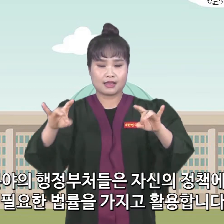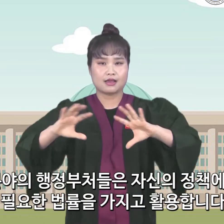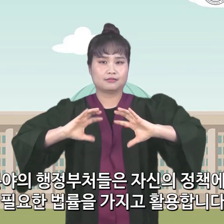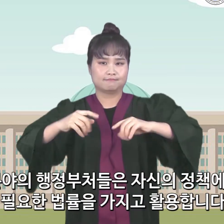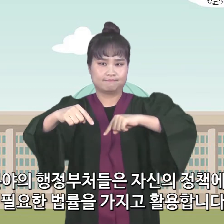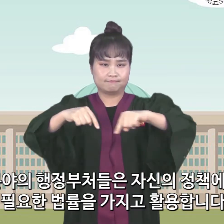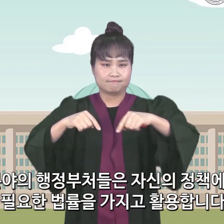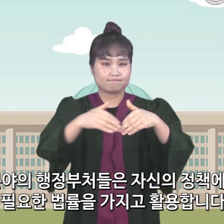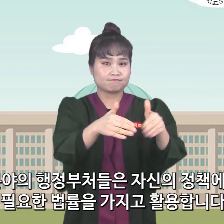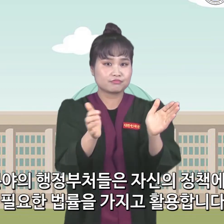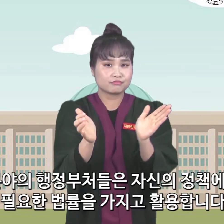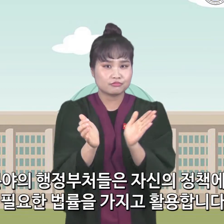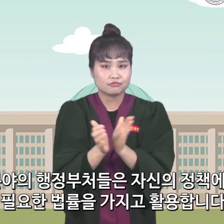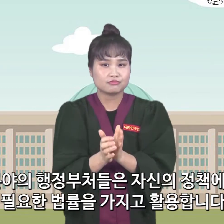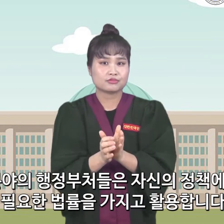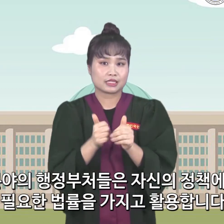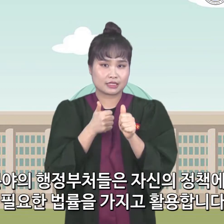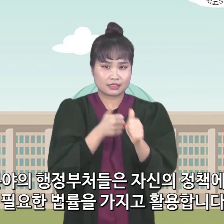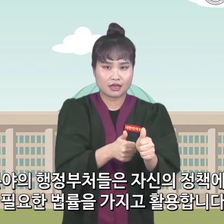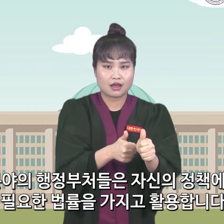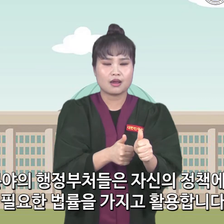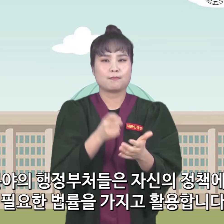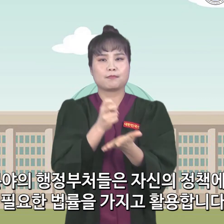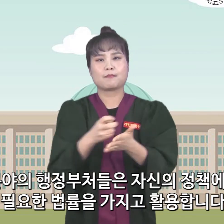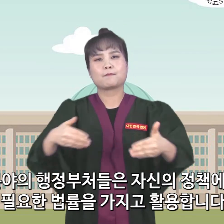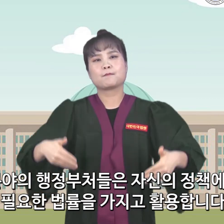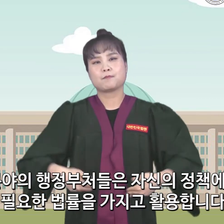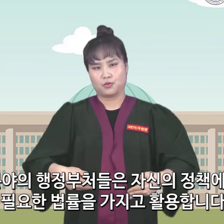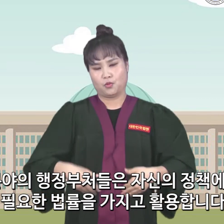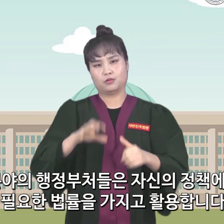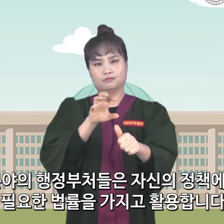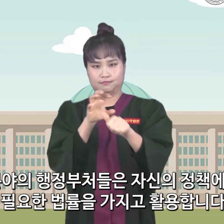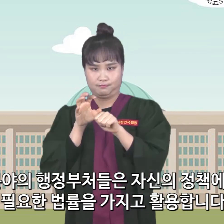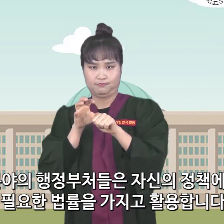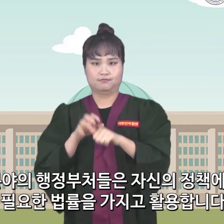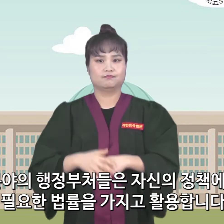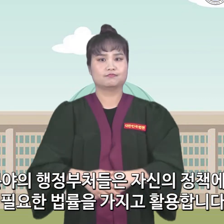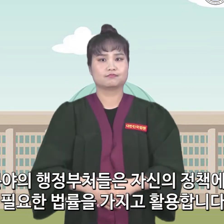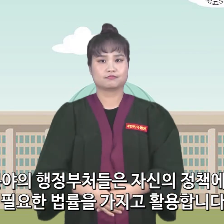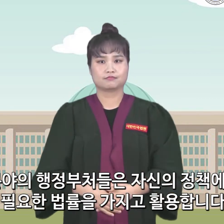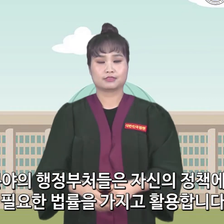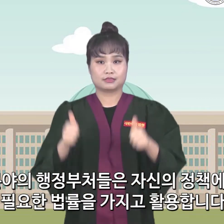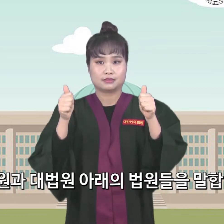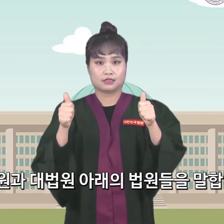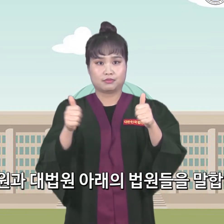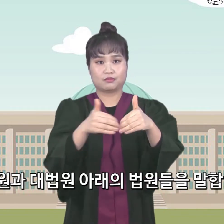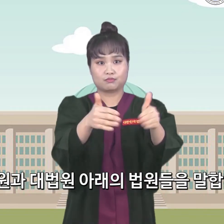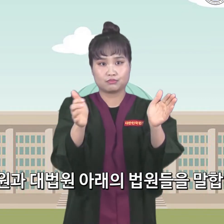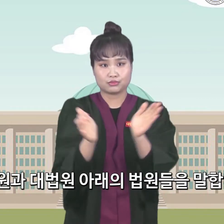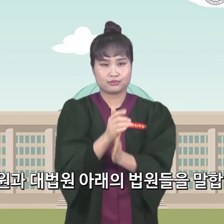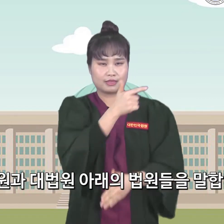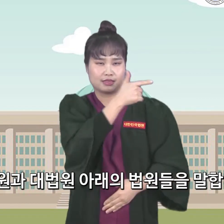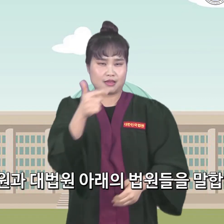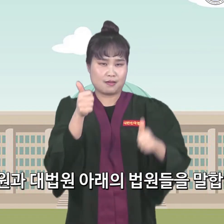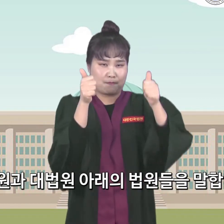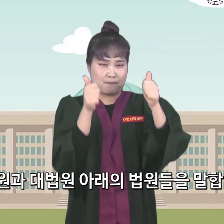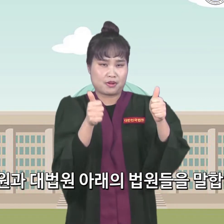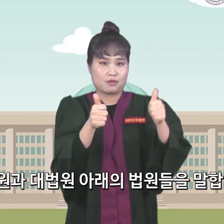각 분야의 행정부처들은 자신의 정책에 따라 필요한 법률을 가지고 활용합니다. 대법원과